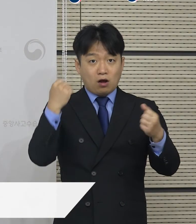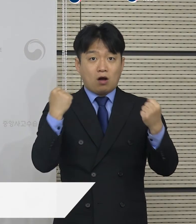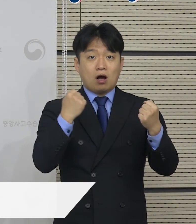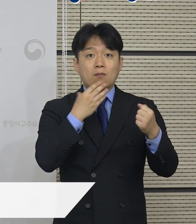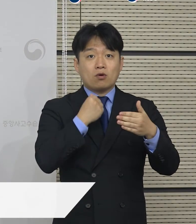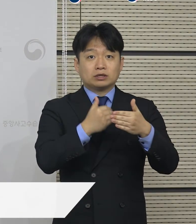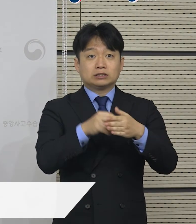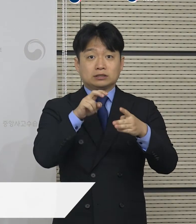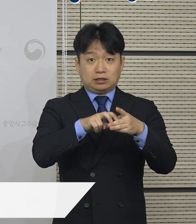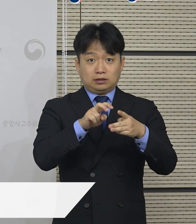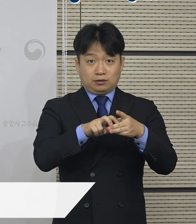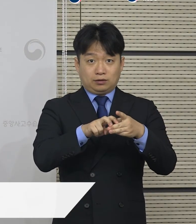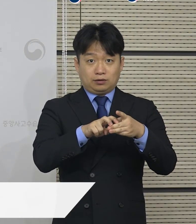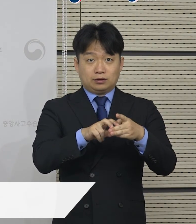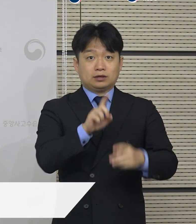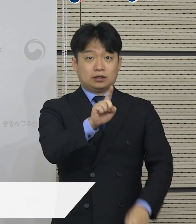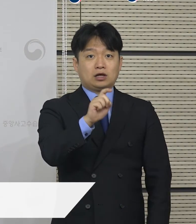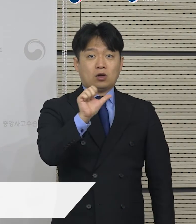광역정신건강복지센터 핫라인